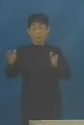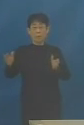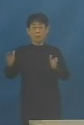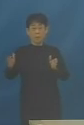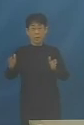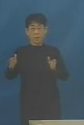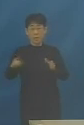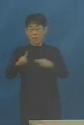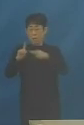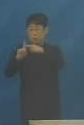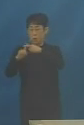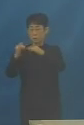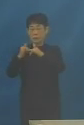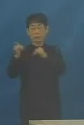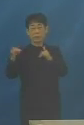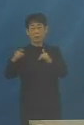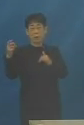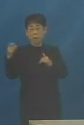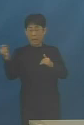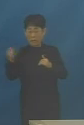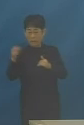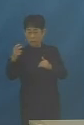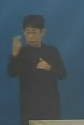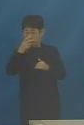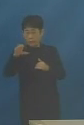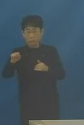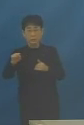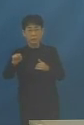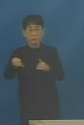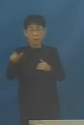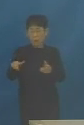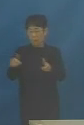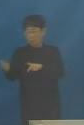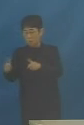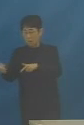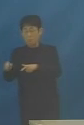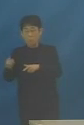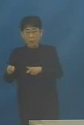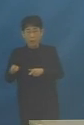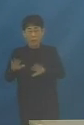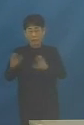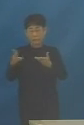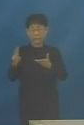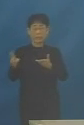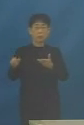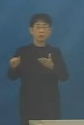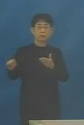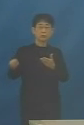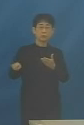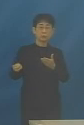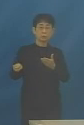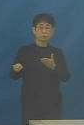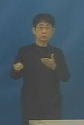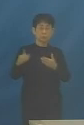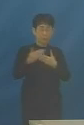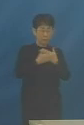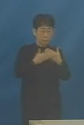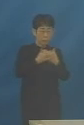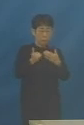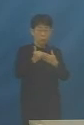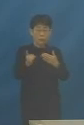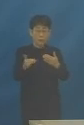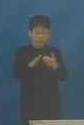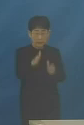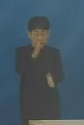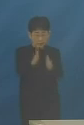要請者を確認するとか調整で手間取ってしまうことになりかねないそれから療養者へのケア